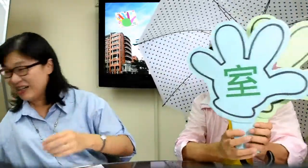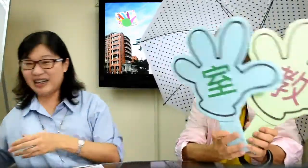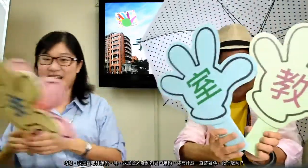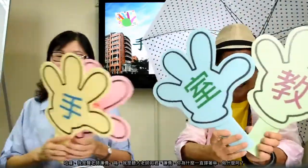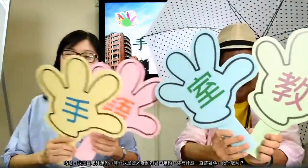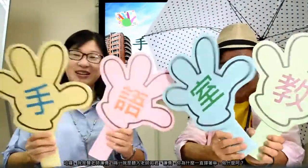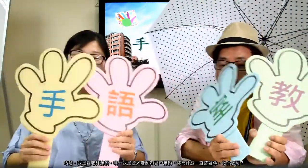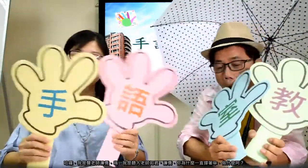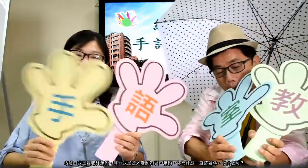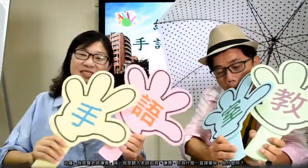Hello，